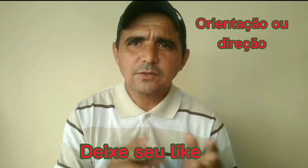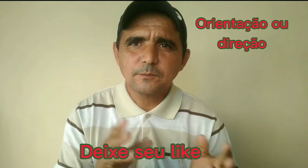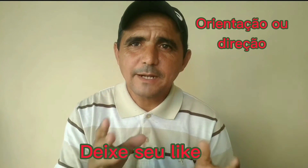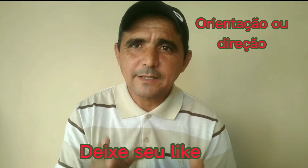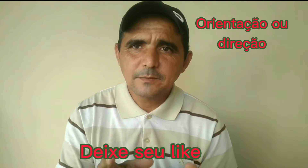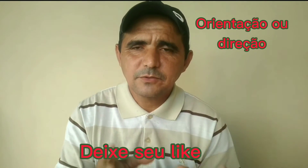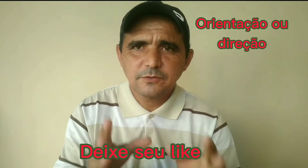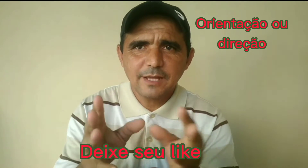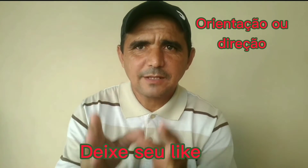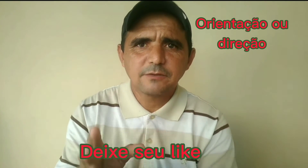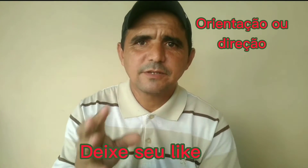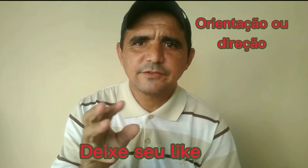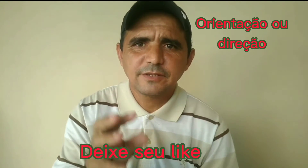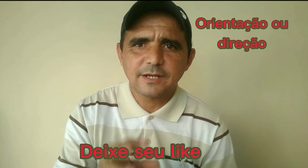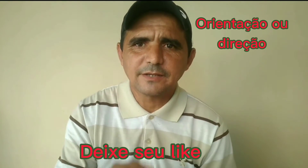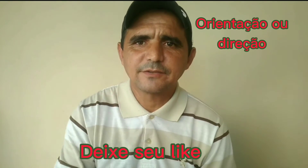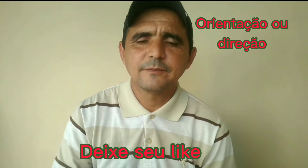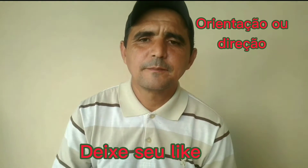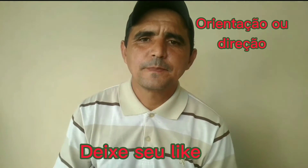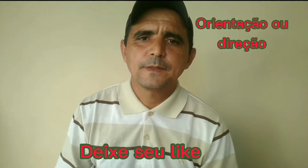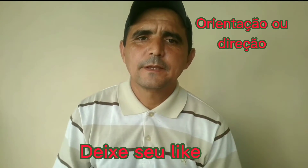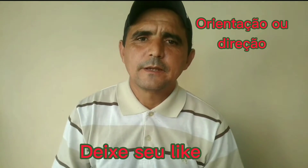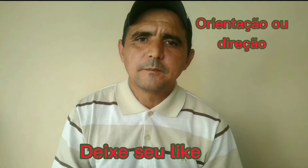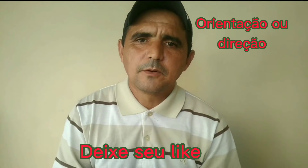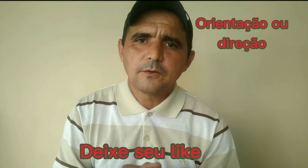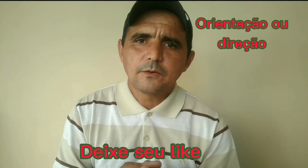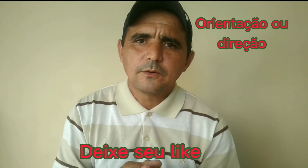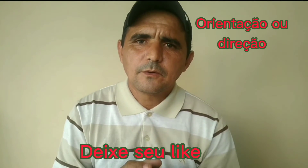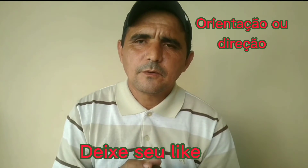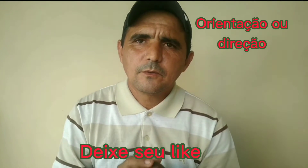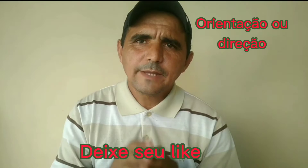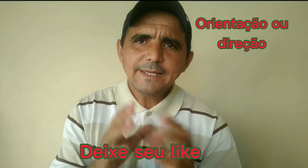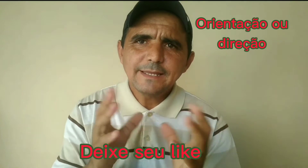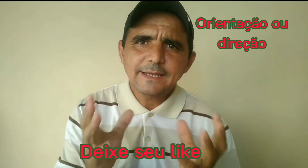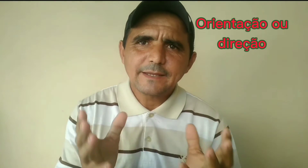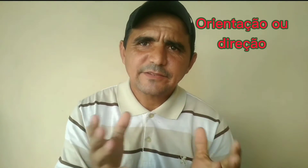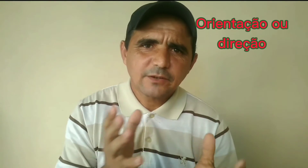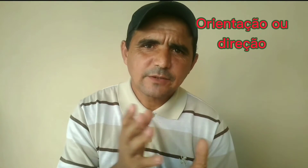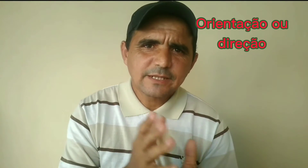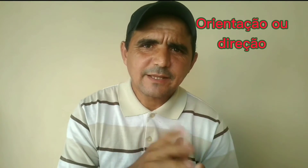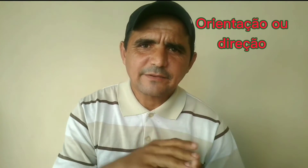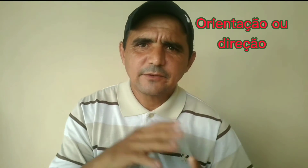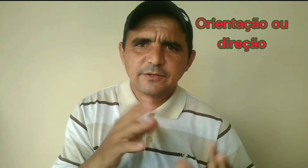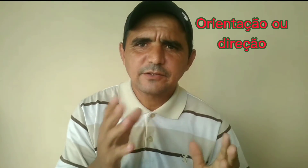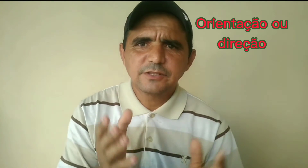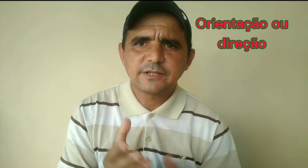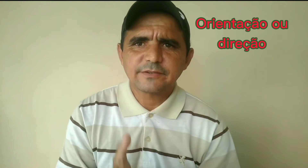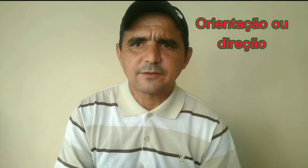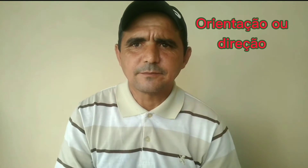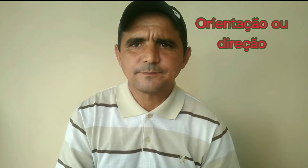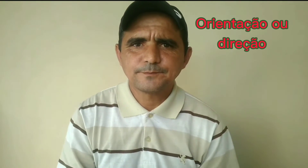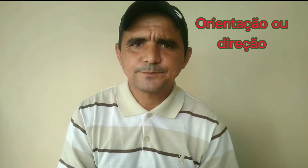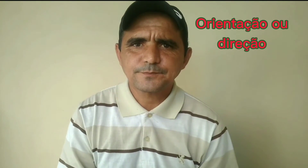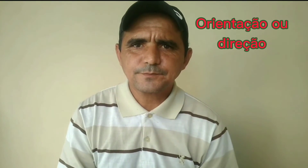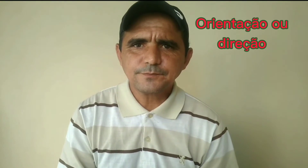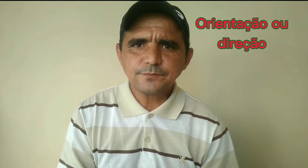quarto parâmetro da língua de sinais. Bom, o que é essa orientação, essa direção?